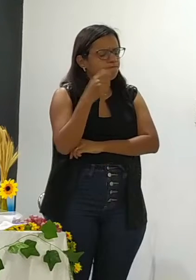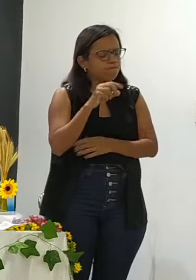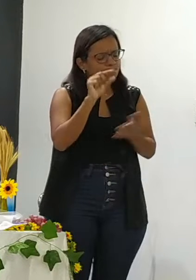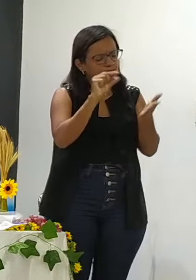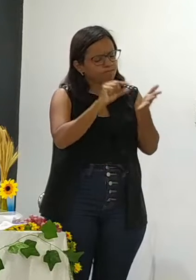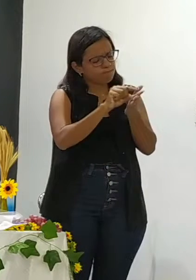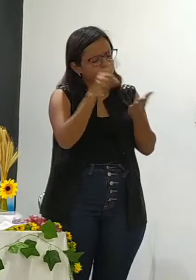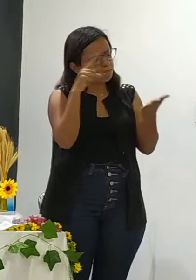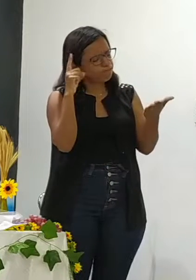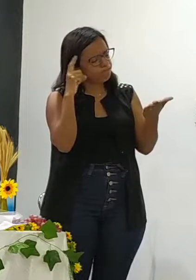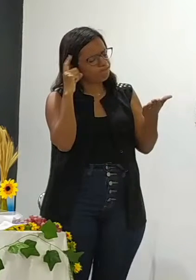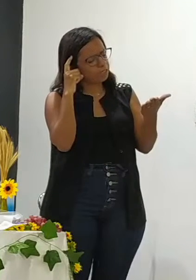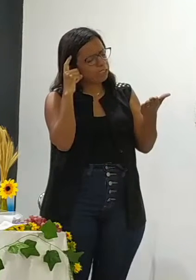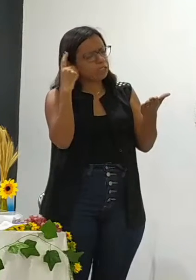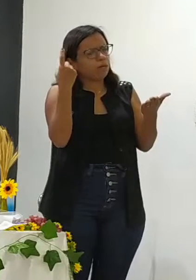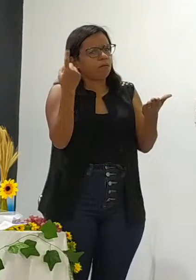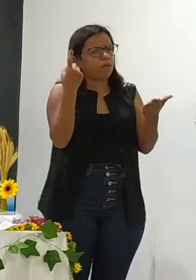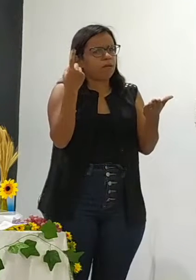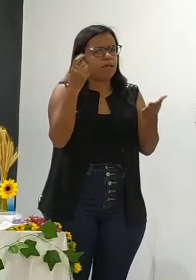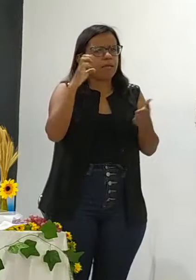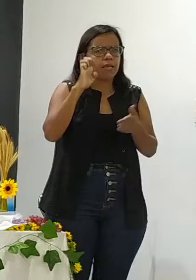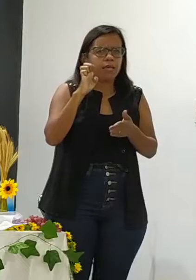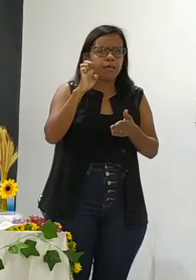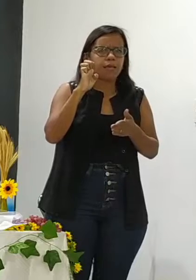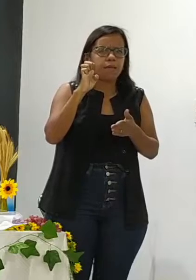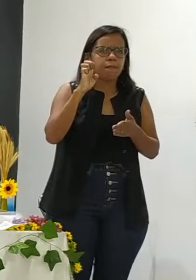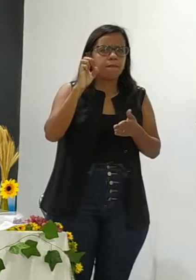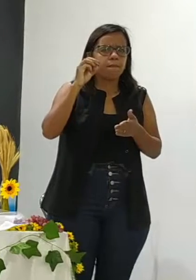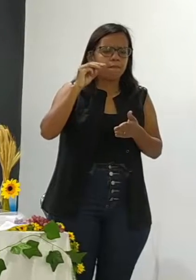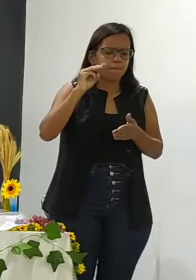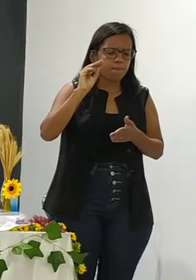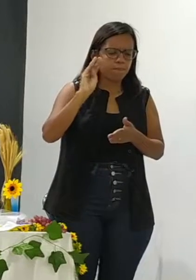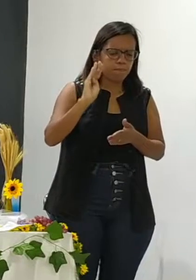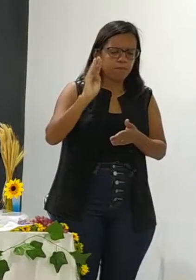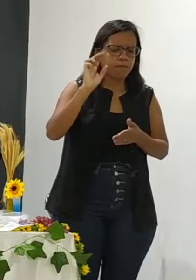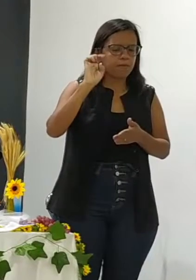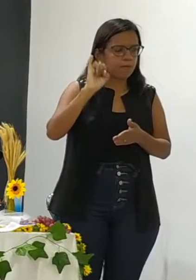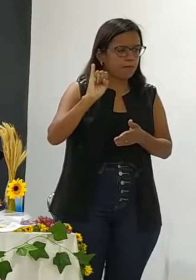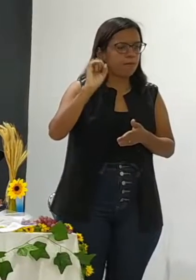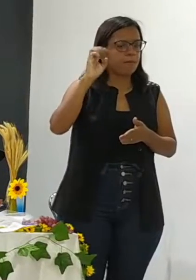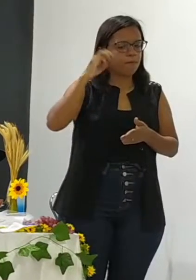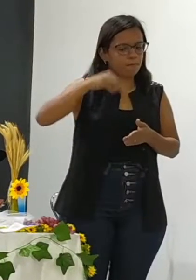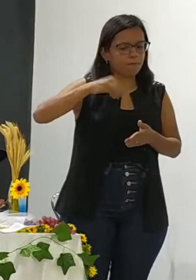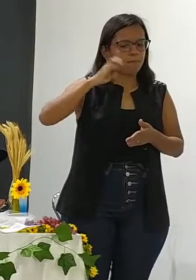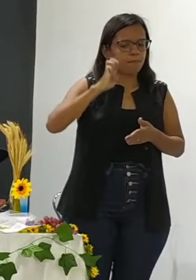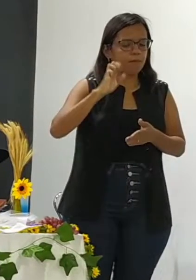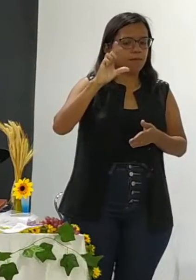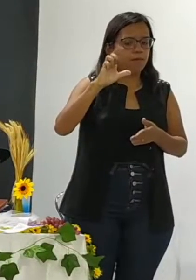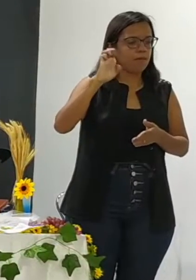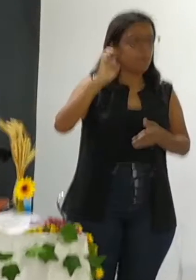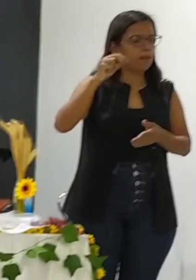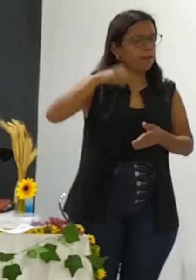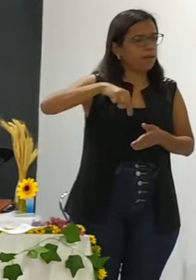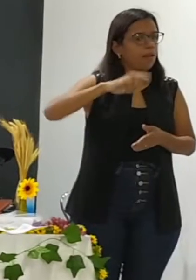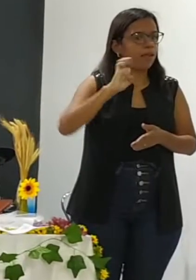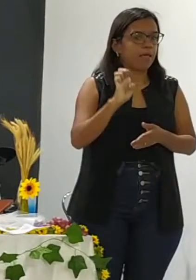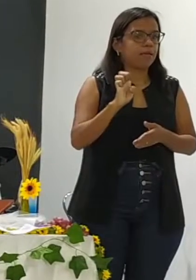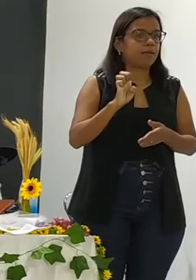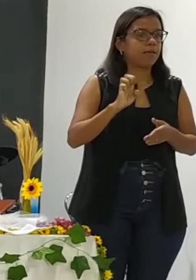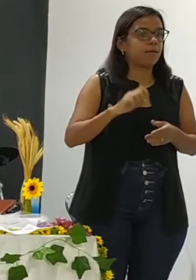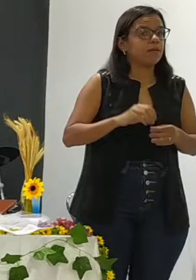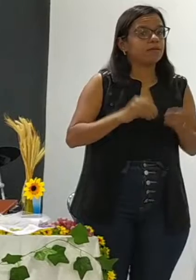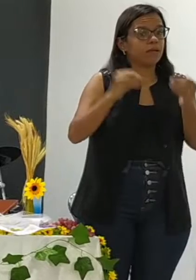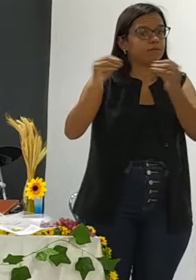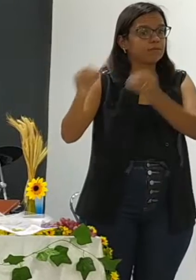nesse versículo, pensei comigo assim: poxa, Elimelec, ele saiu da bênção. Ele saiu de Belém. Belém é a casa